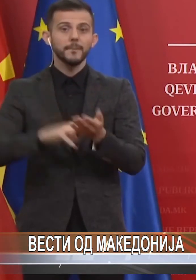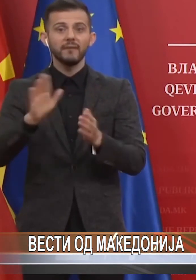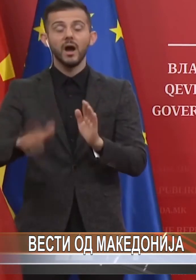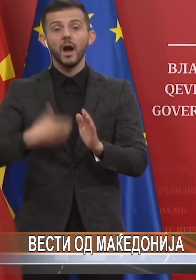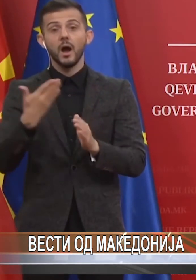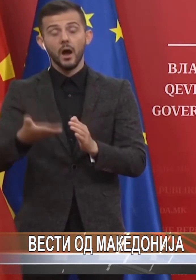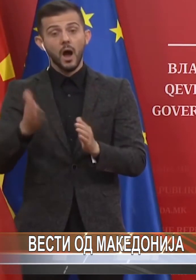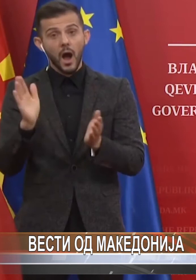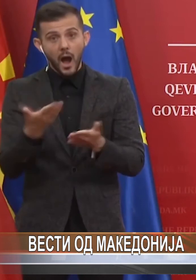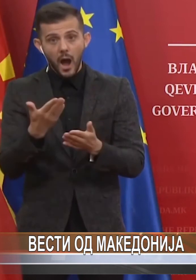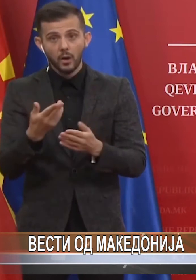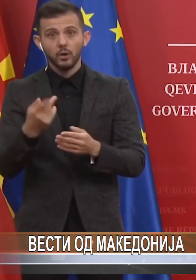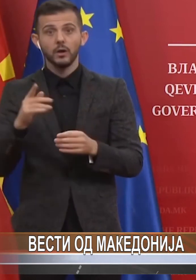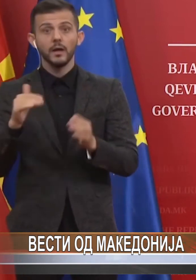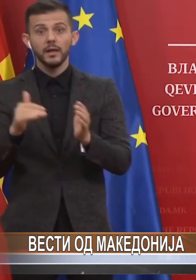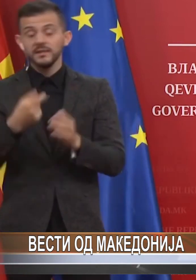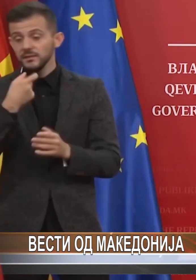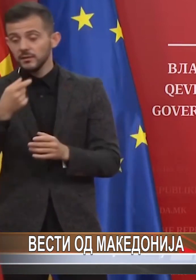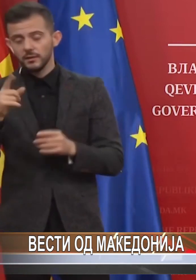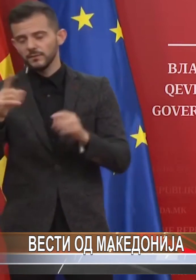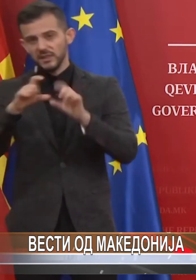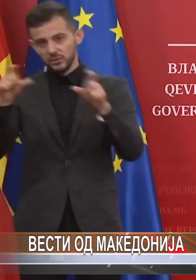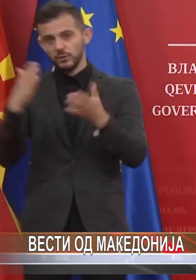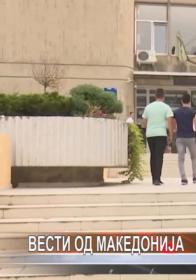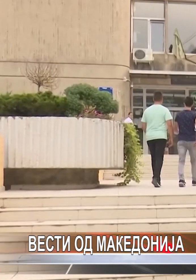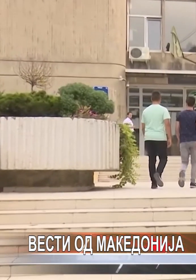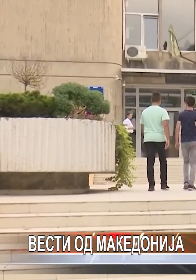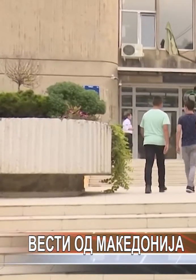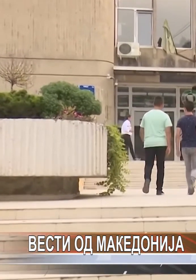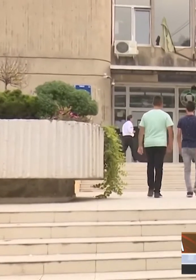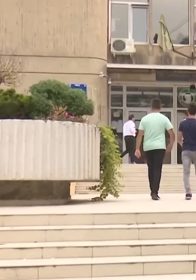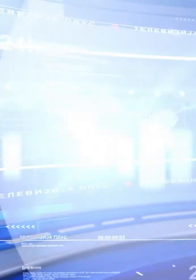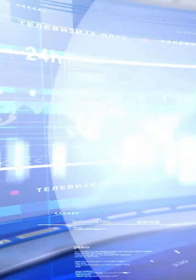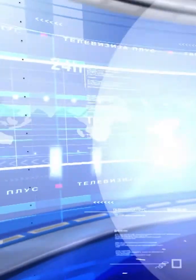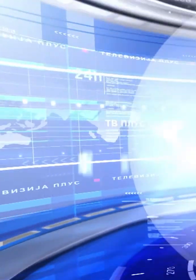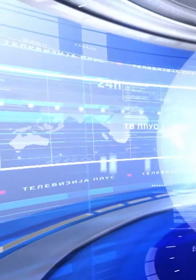а институциите направиле одредени технички пропусти, истакна Царовска.